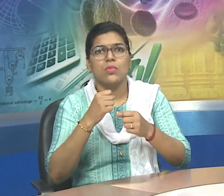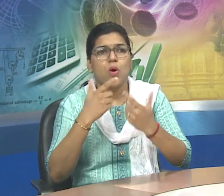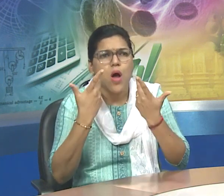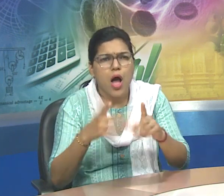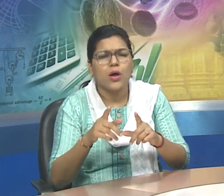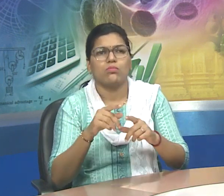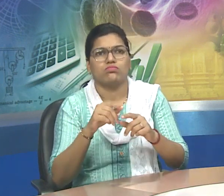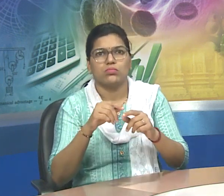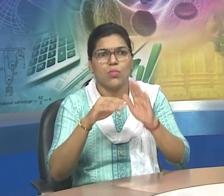कोई भी राज्य